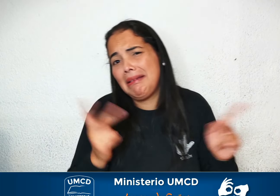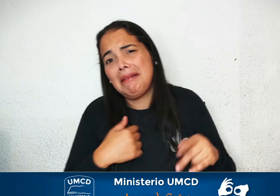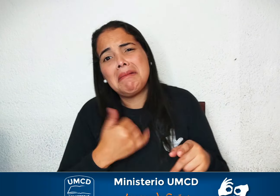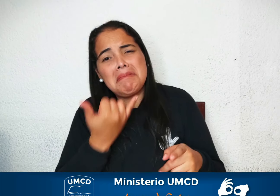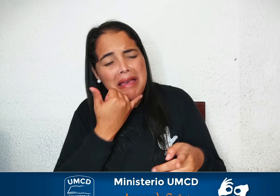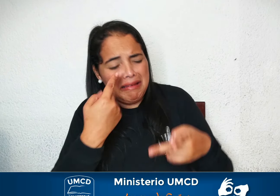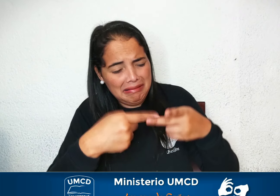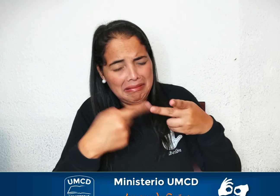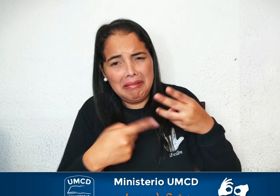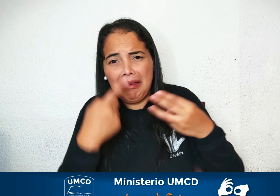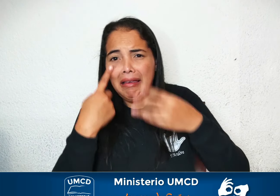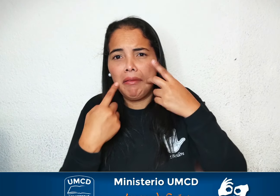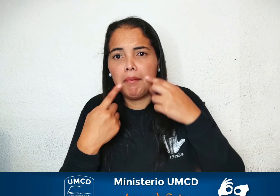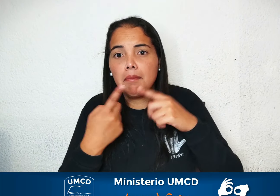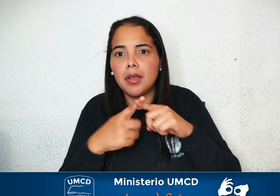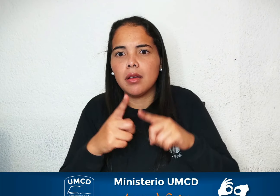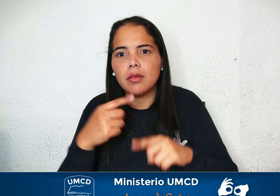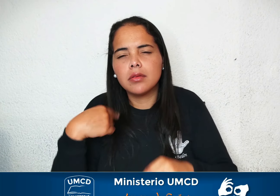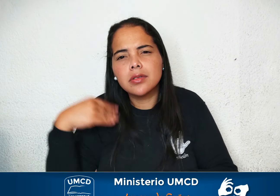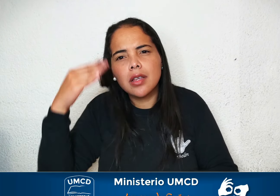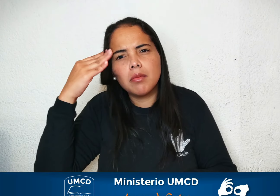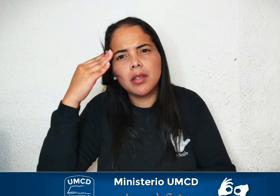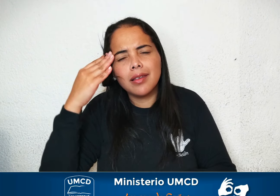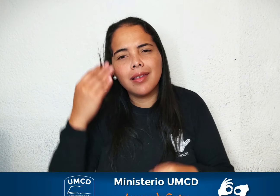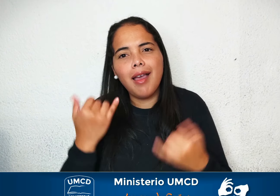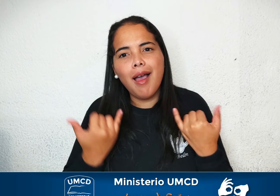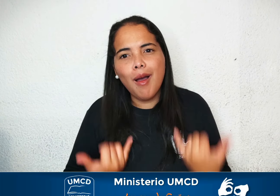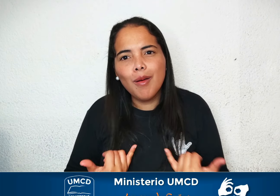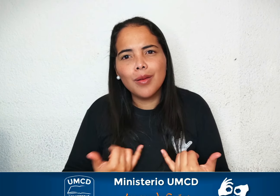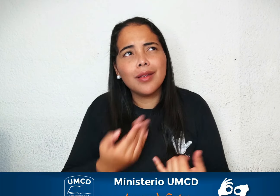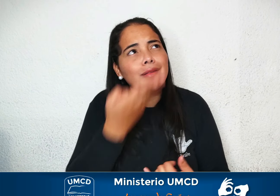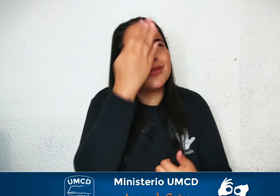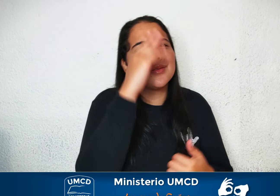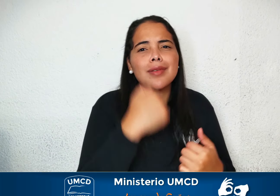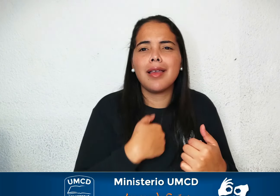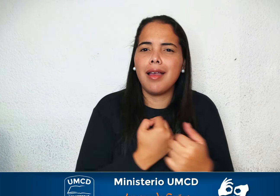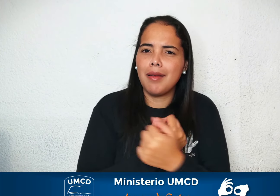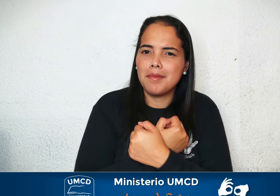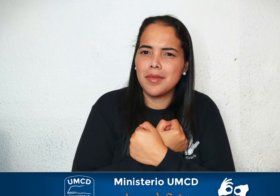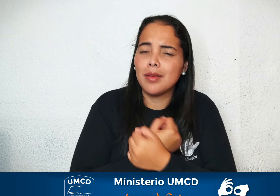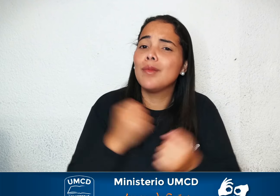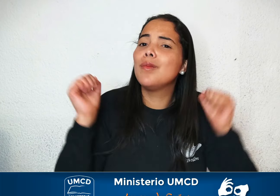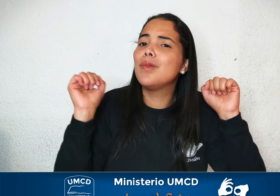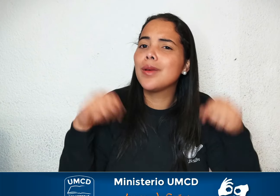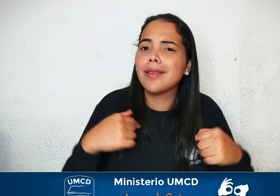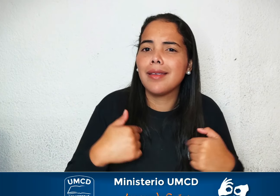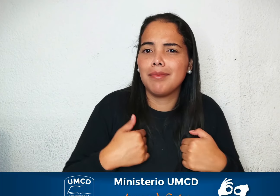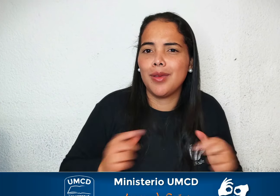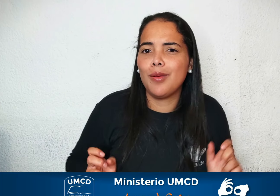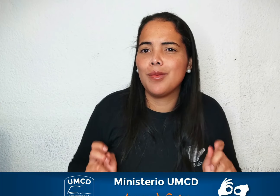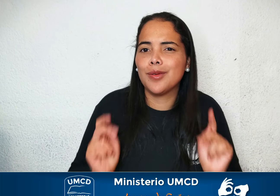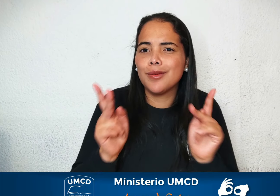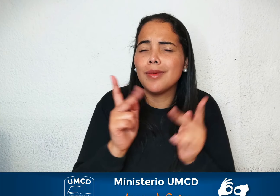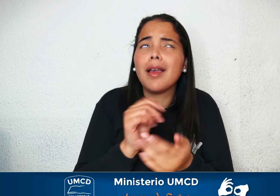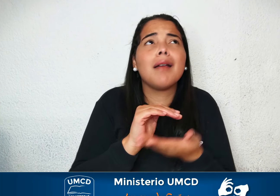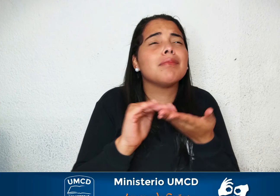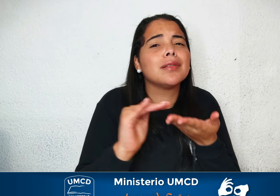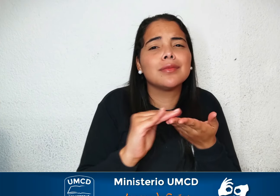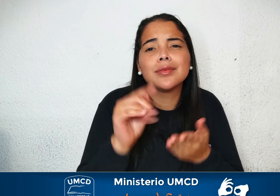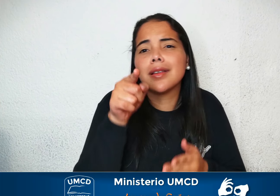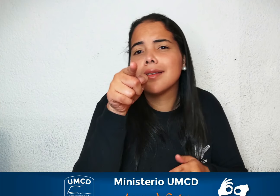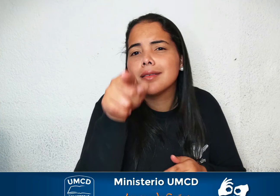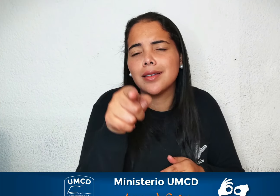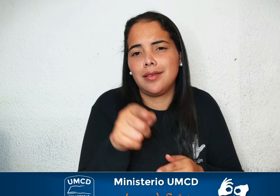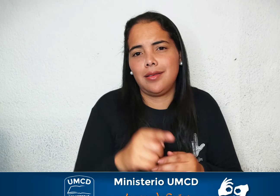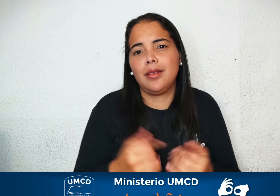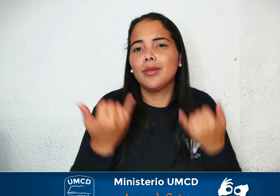lloraba por todo lo que había hecho, pero nadie me recordaba de que el amor de Dios estaba presto para restaurar